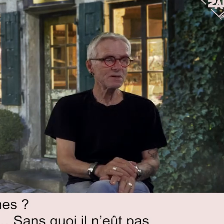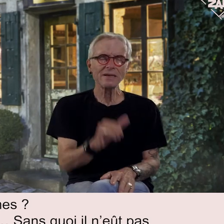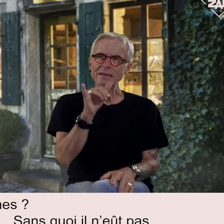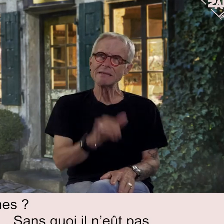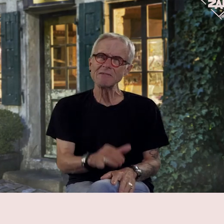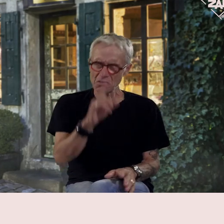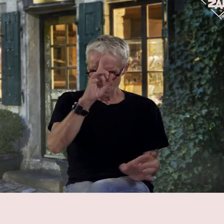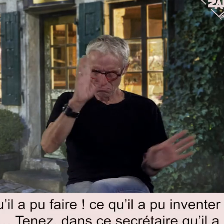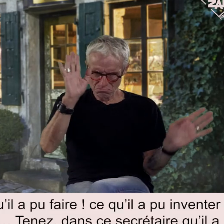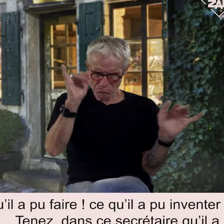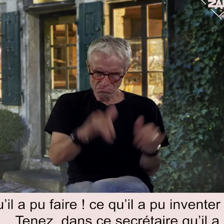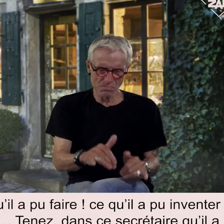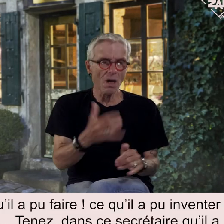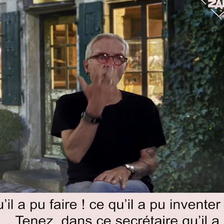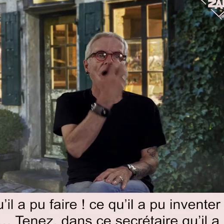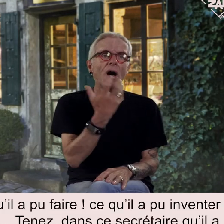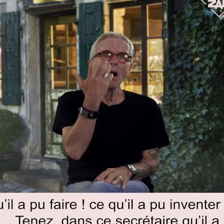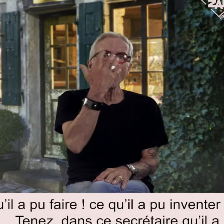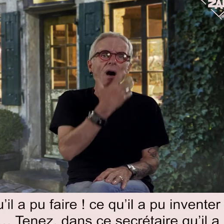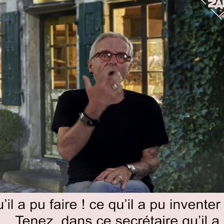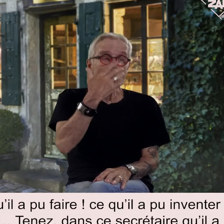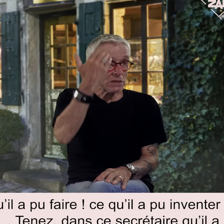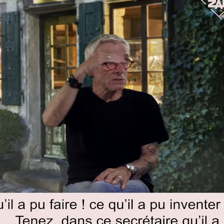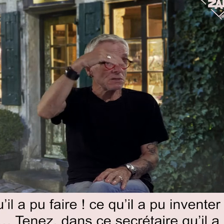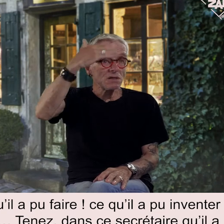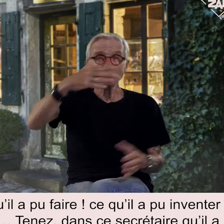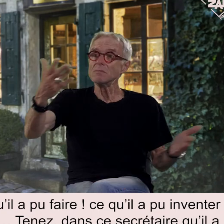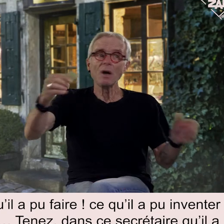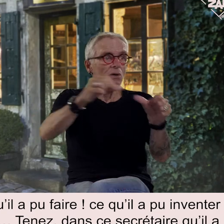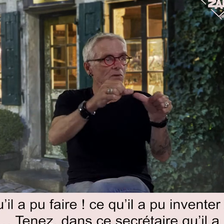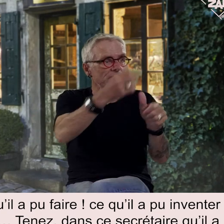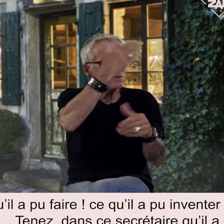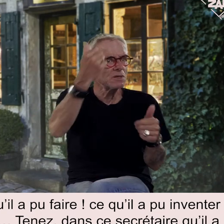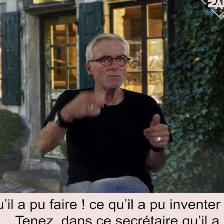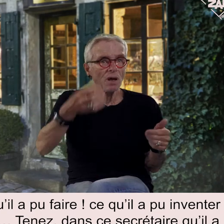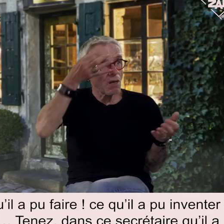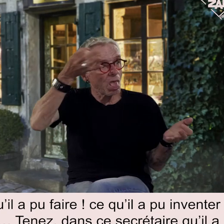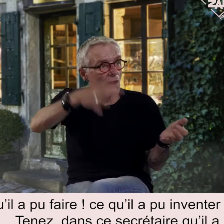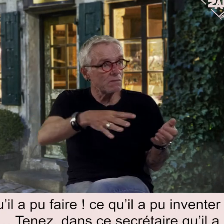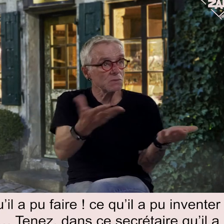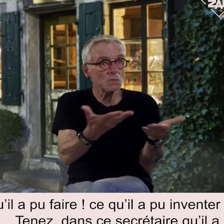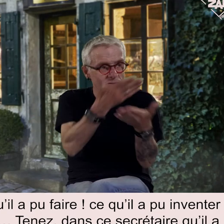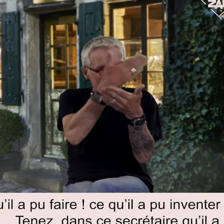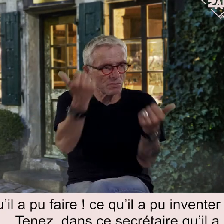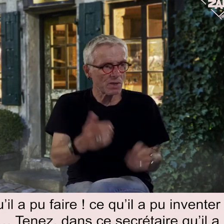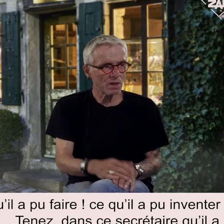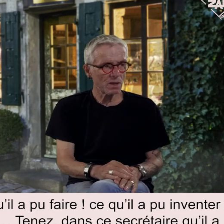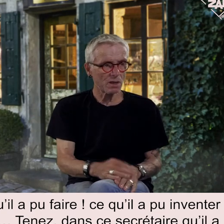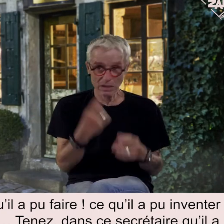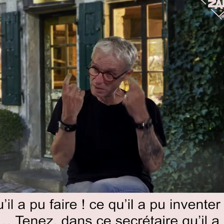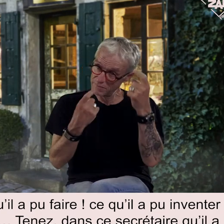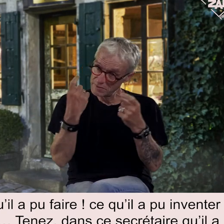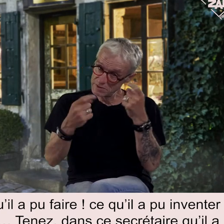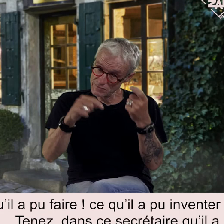se désespéra. C'est horrible. Est-ce que je sais, moi, ce qu'il a pu faire, ce qu'il a pu inventer ? Cherchez bien.